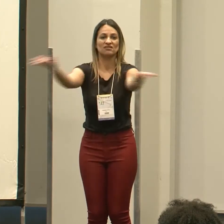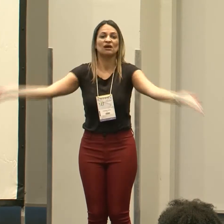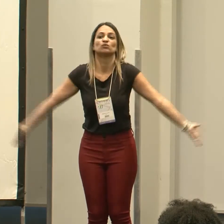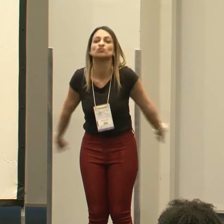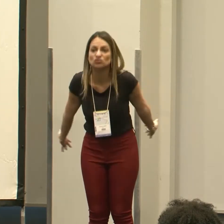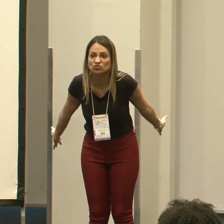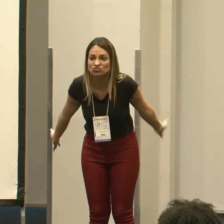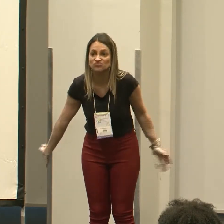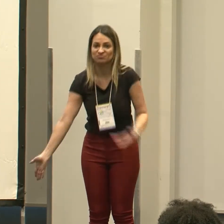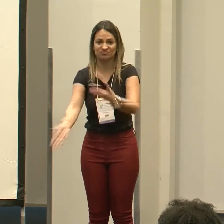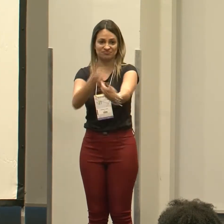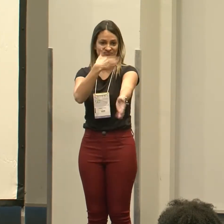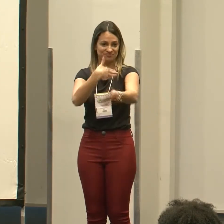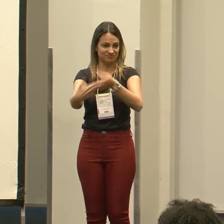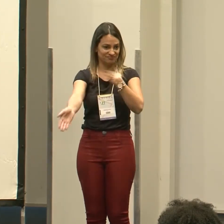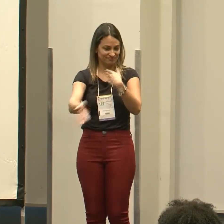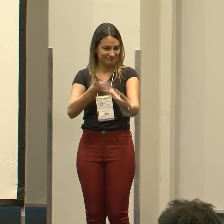tivesse a legislação, onde nós estaríamos?